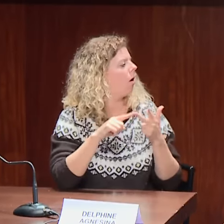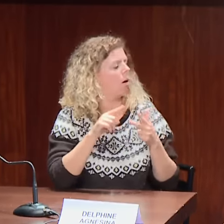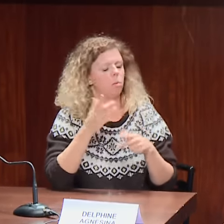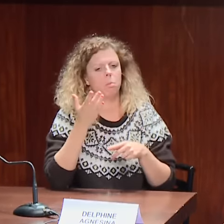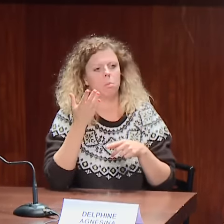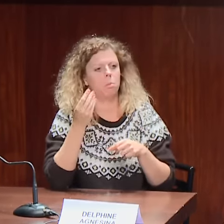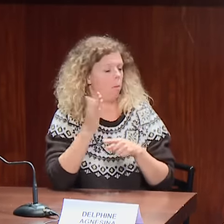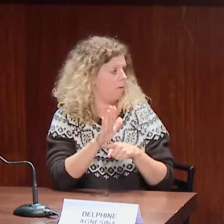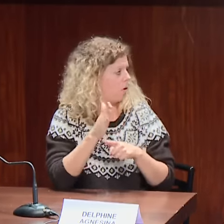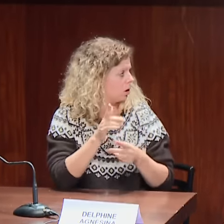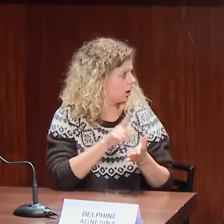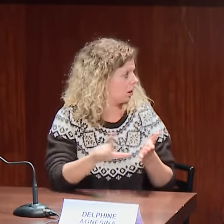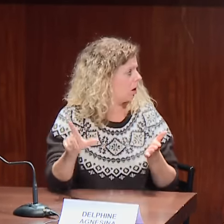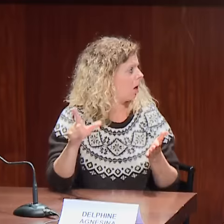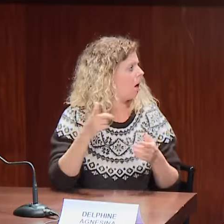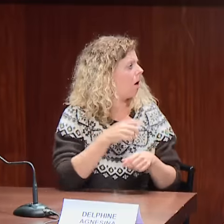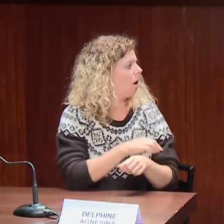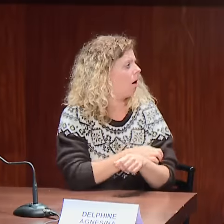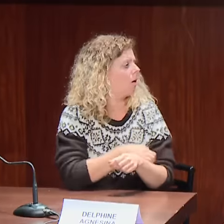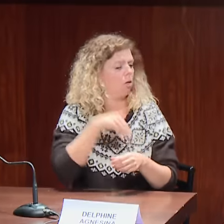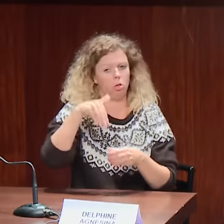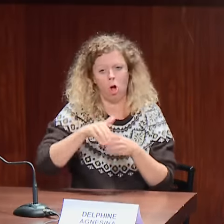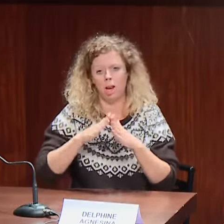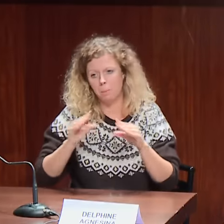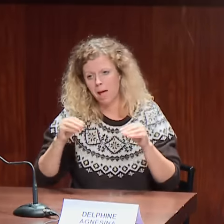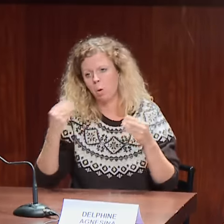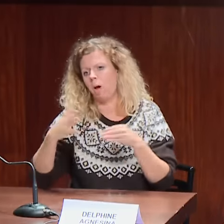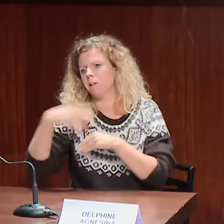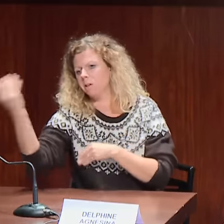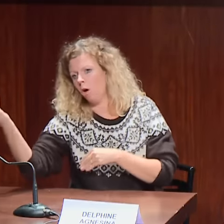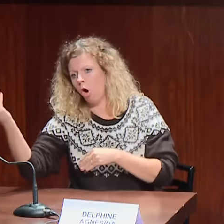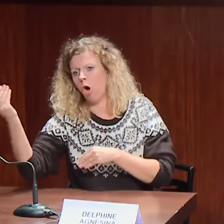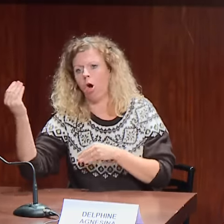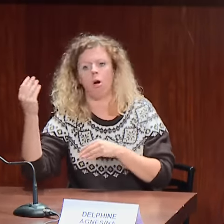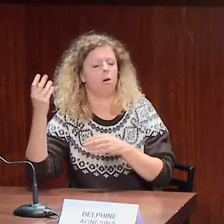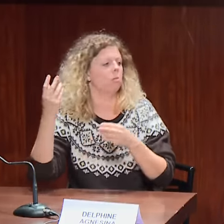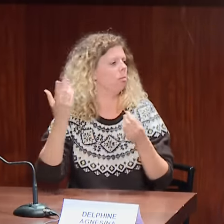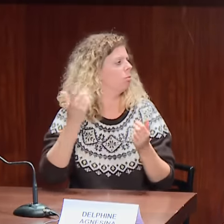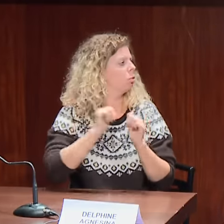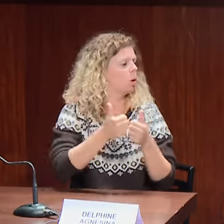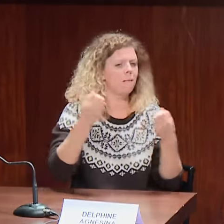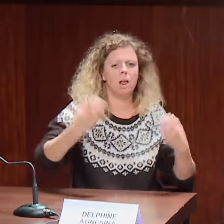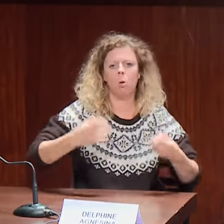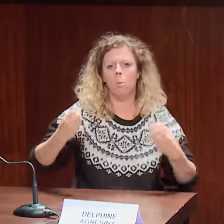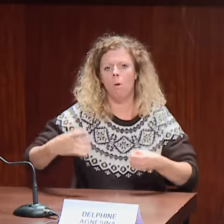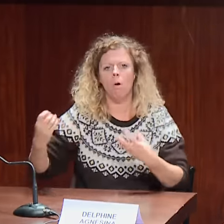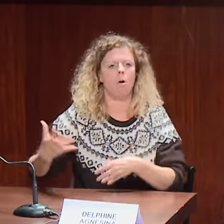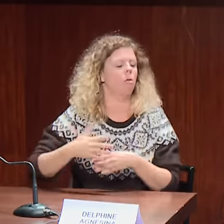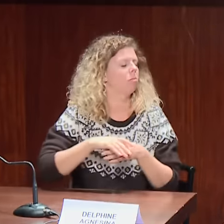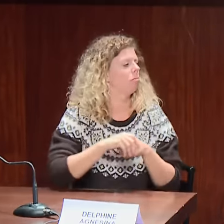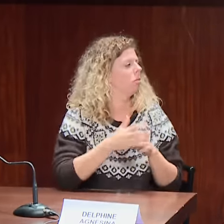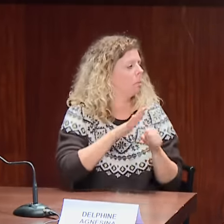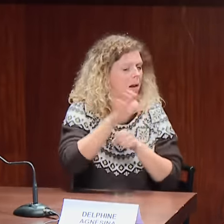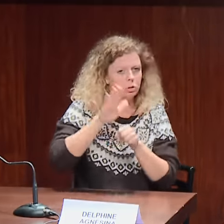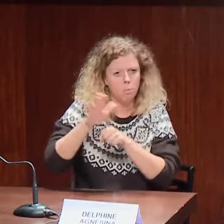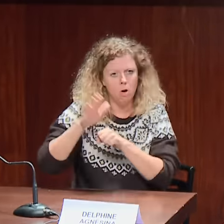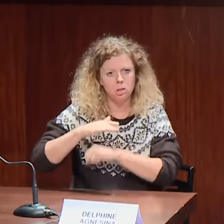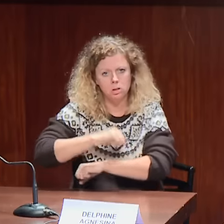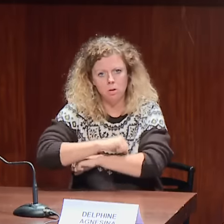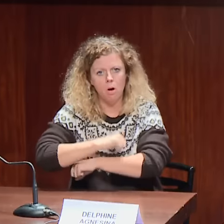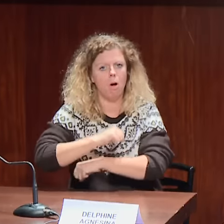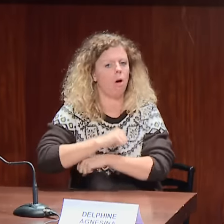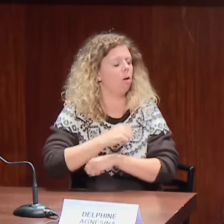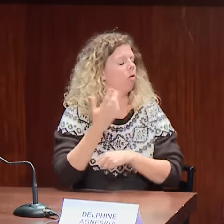conférences, débats. Des performances littéraires dans la librairie ou à l'extérieur en fonction